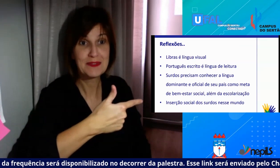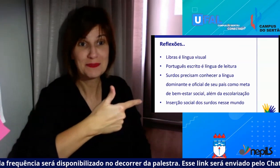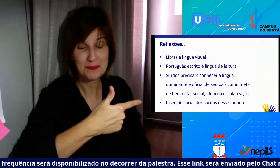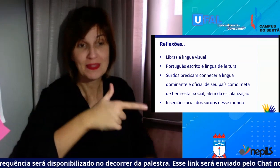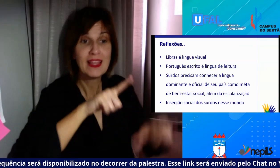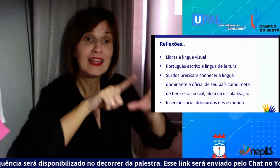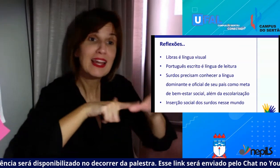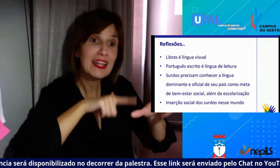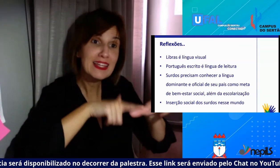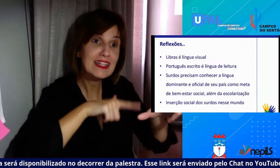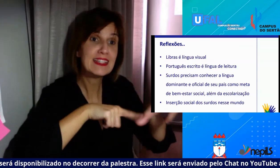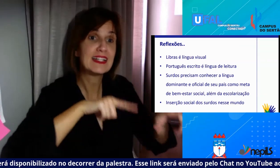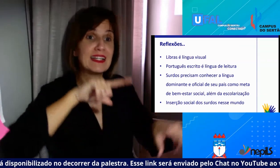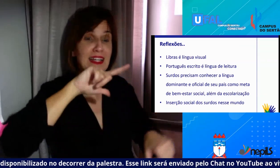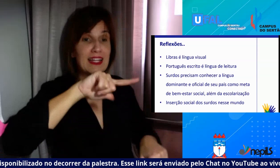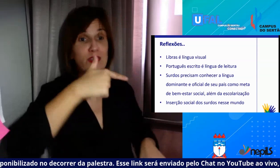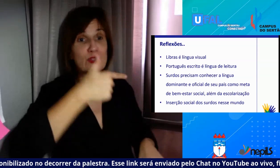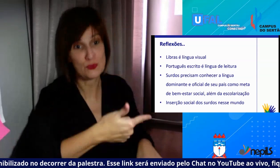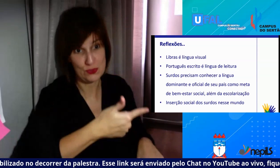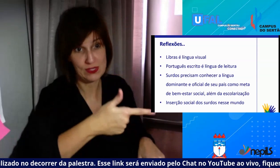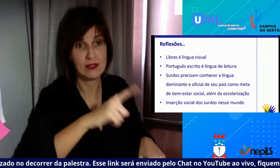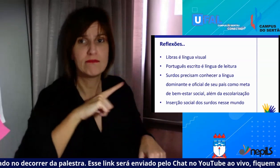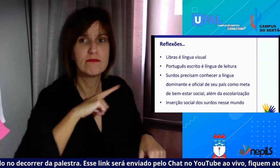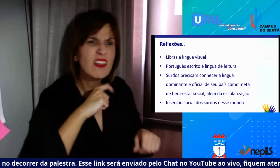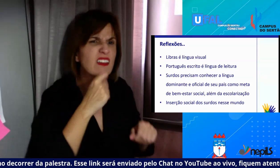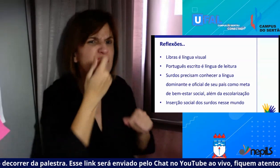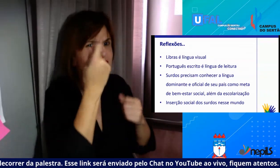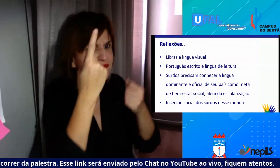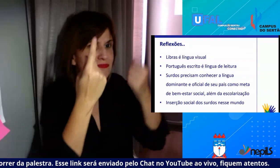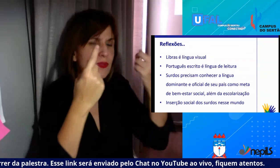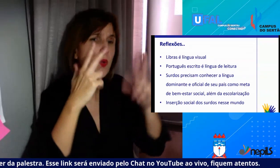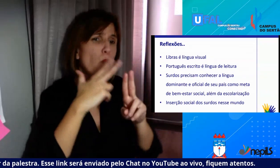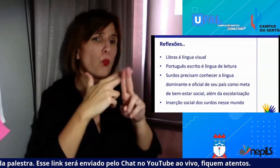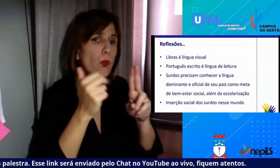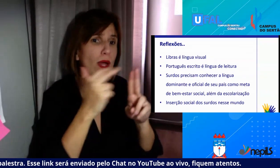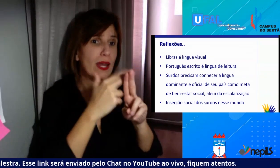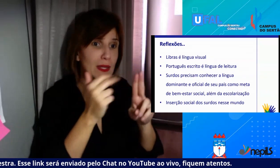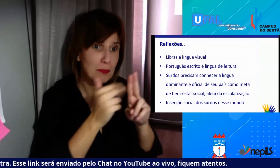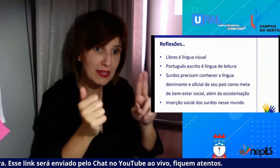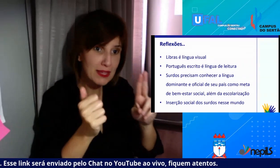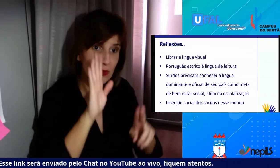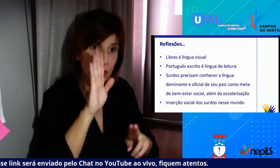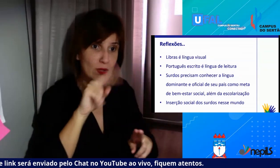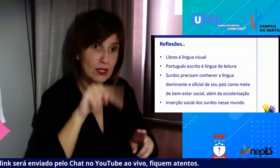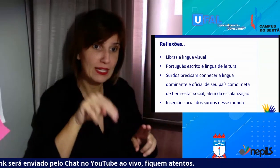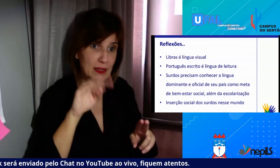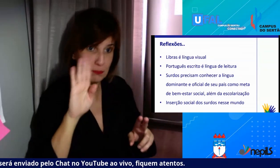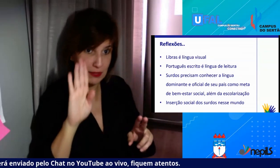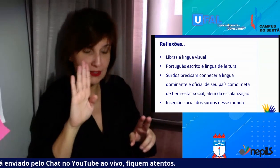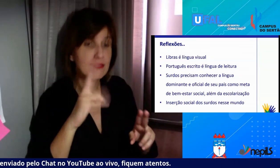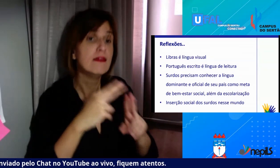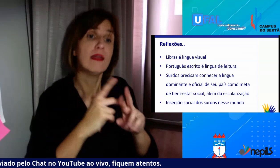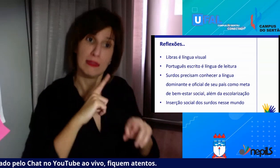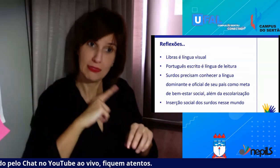surdas, e o ensino também de língua de sinais como segunda língua. A UNB